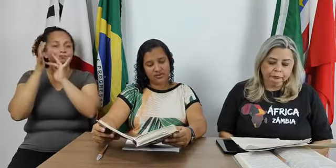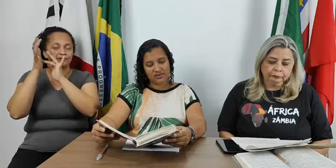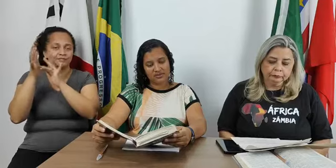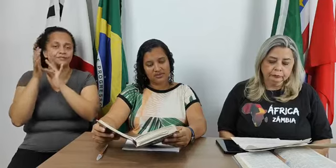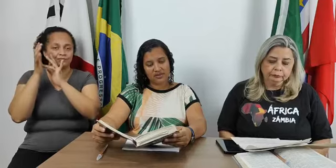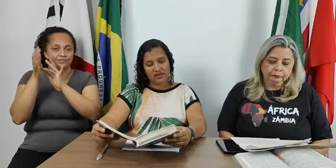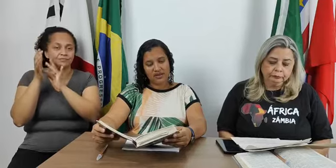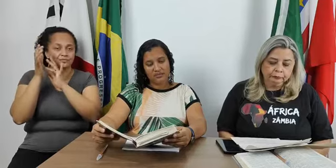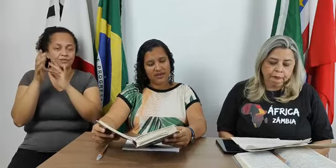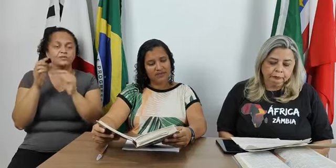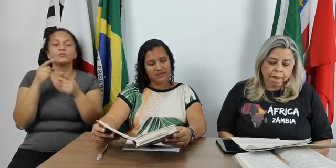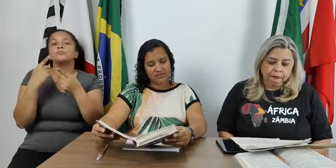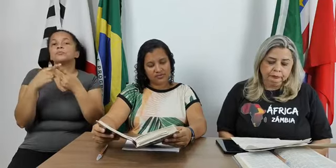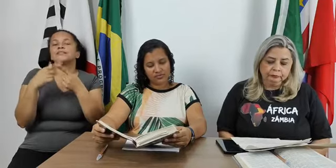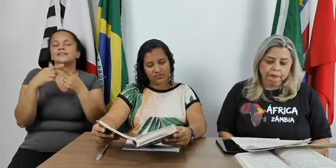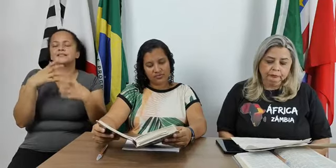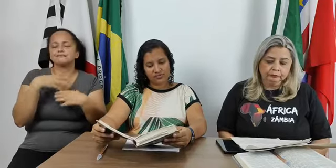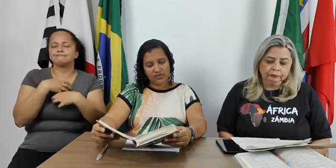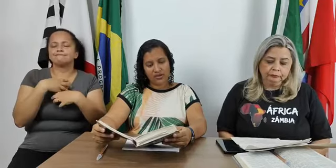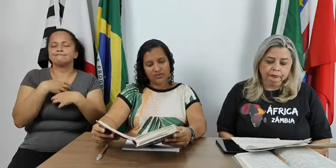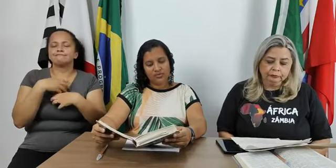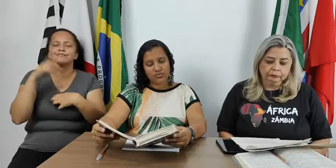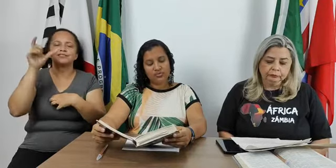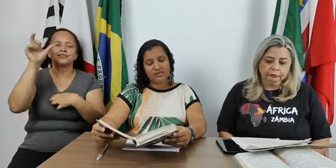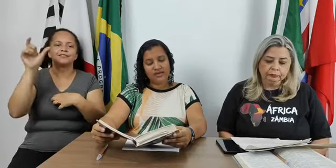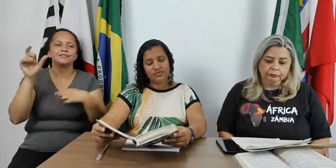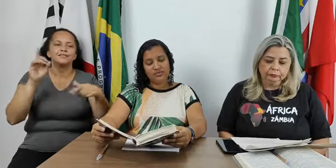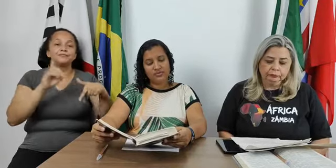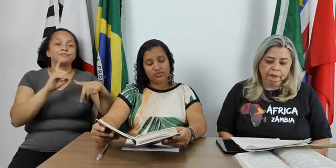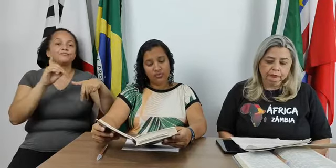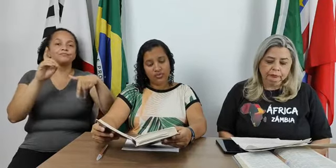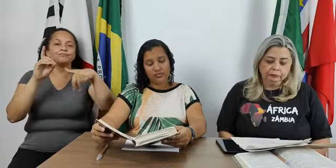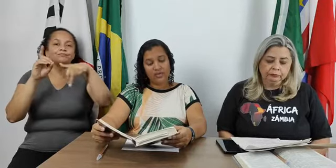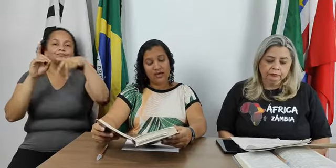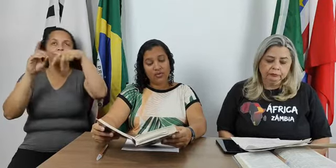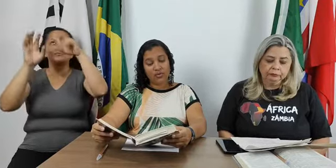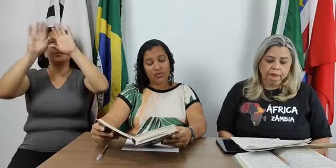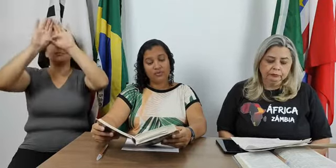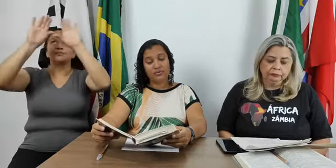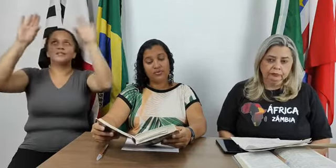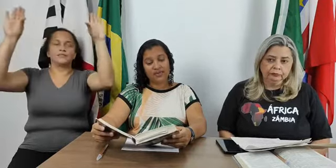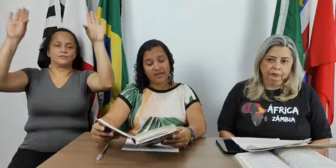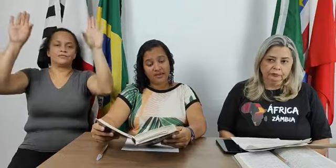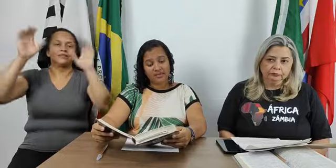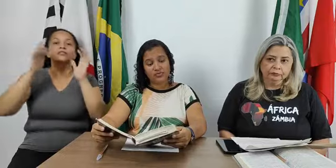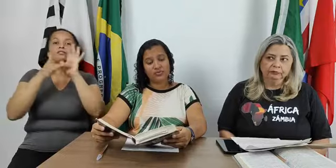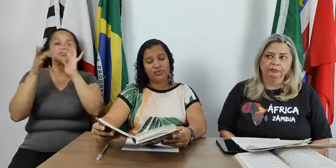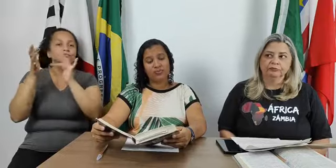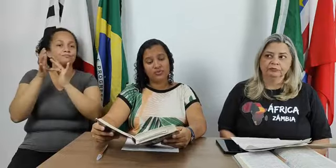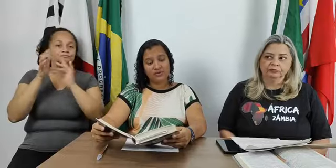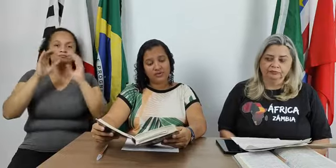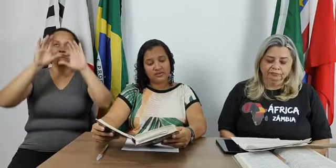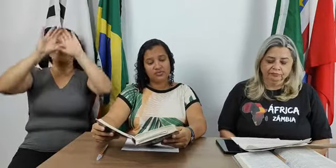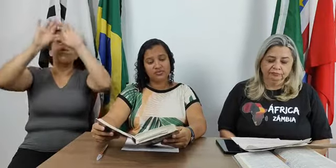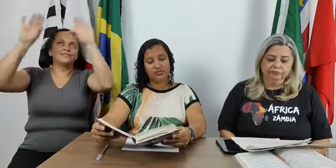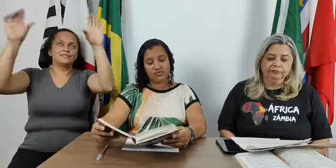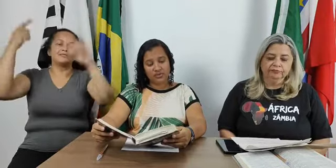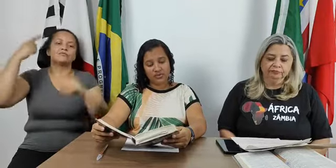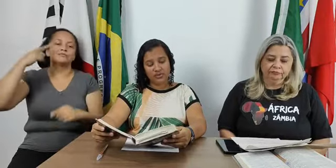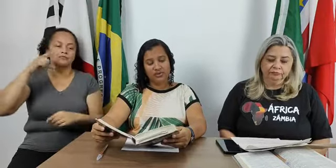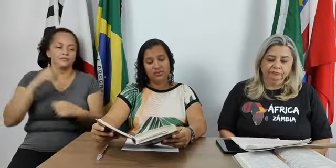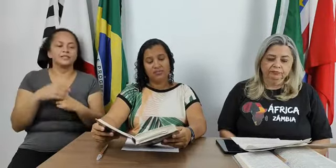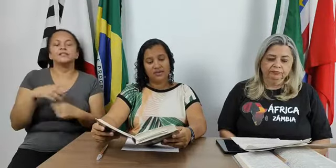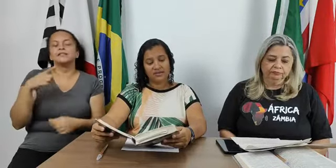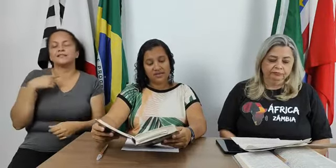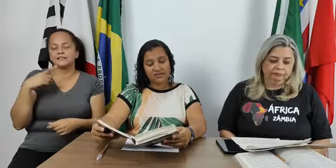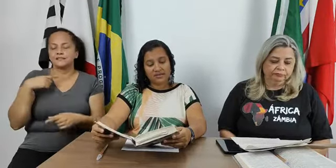a tua presença. Pai Santo, tu me deste teu nome, agora protege-os com o poder do teu